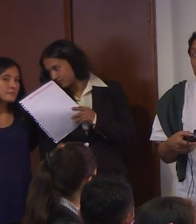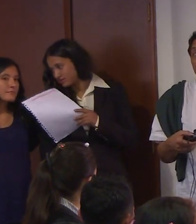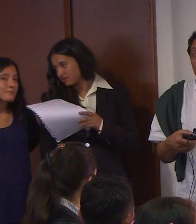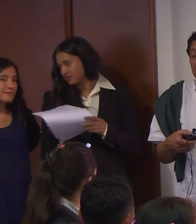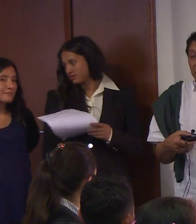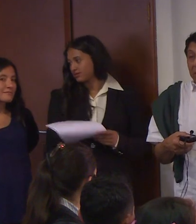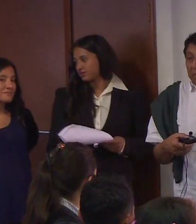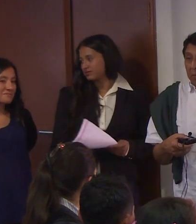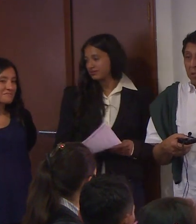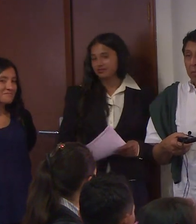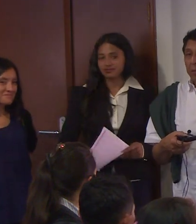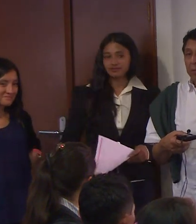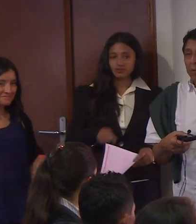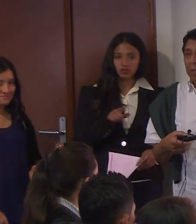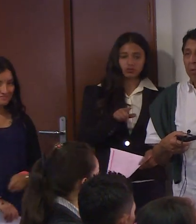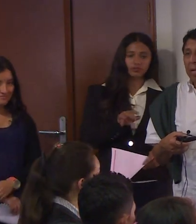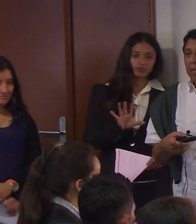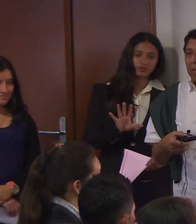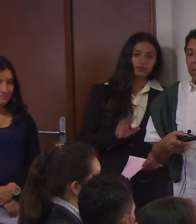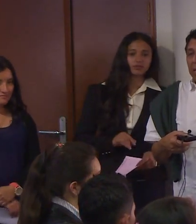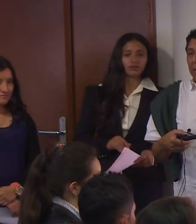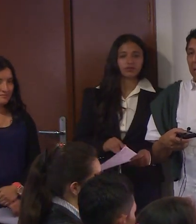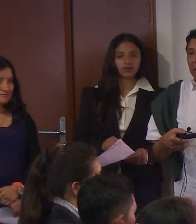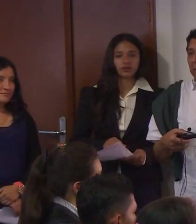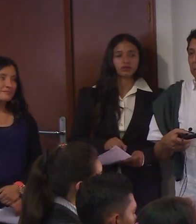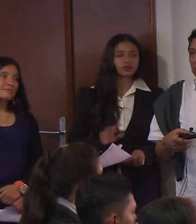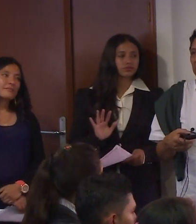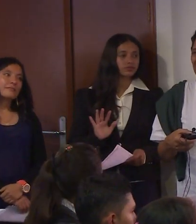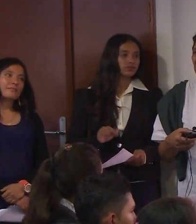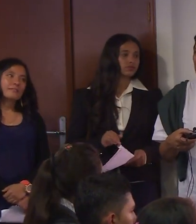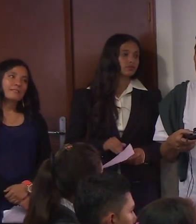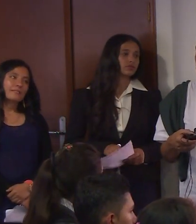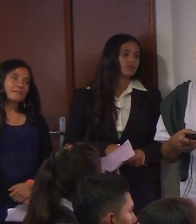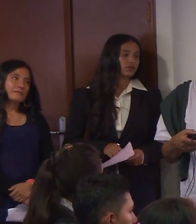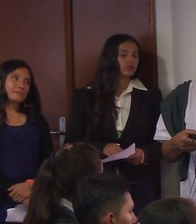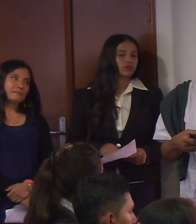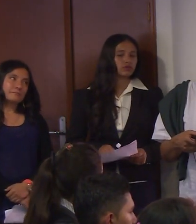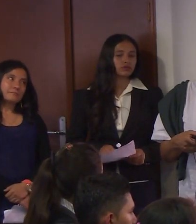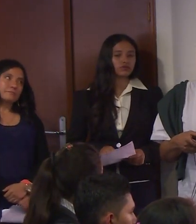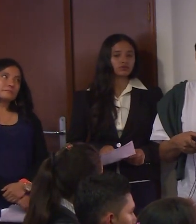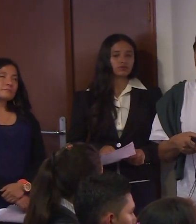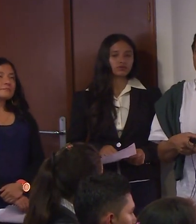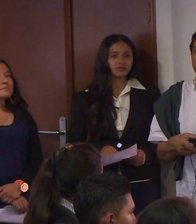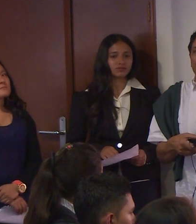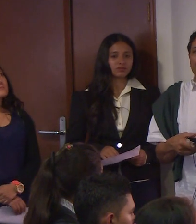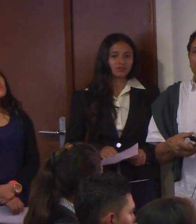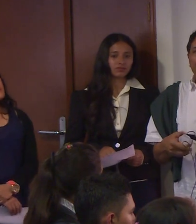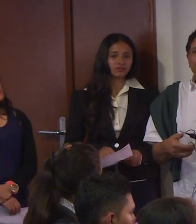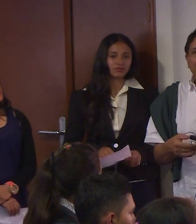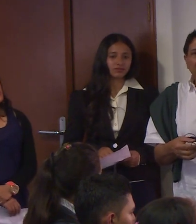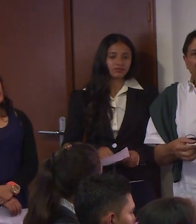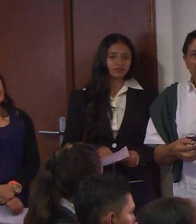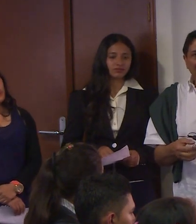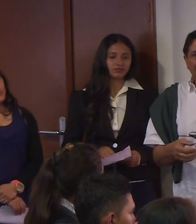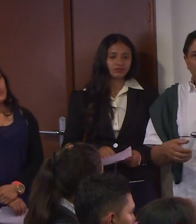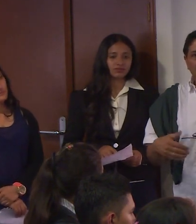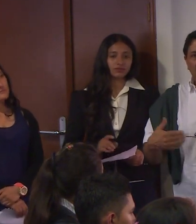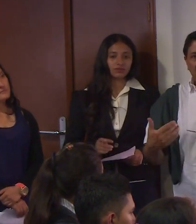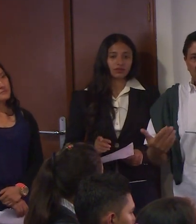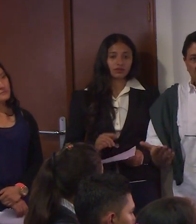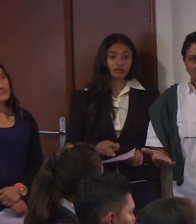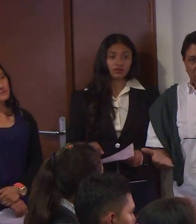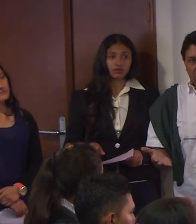es una reflexión que hacemos como proyecto curricular sobre qué manera poder acercarnos más a